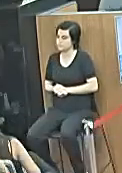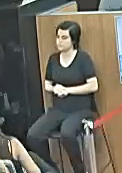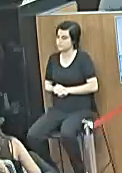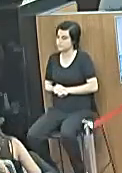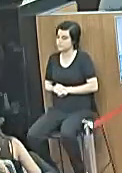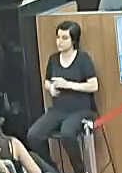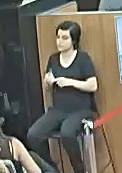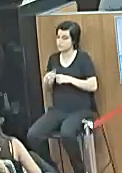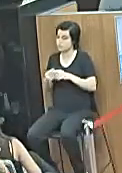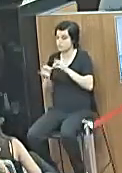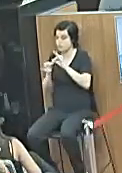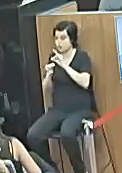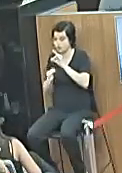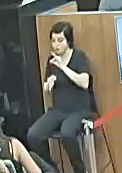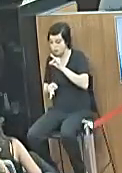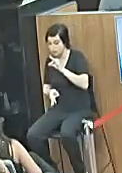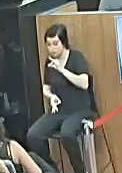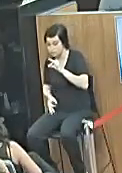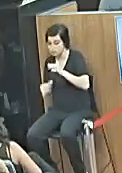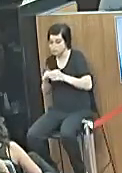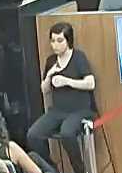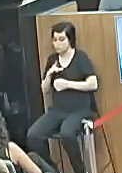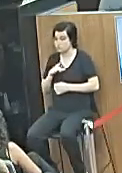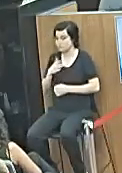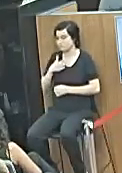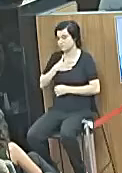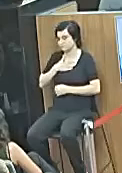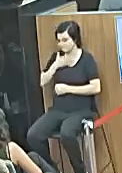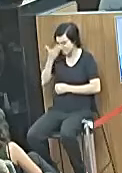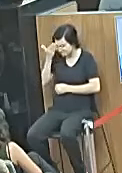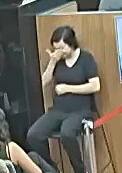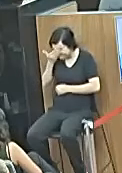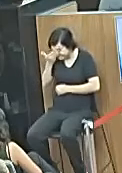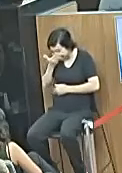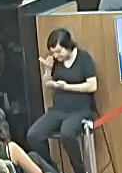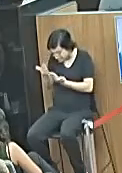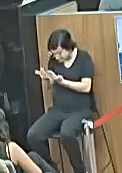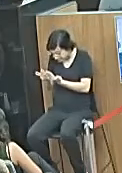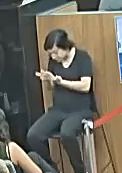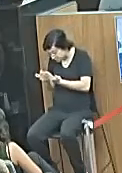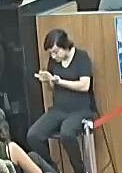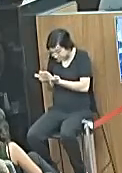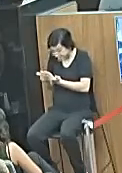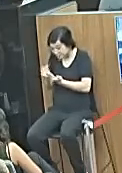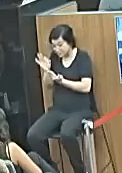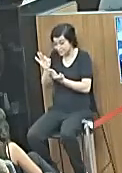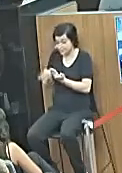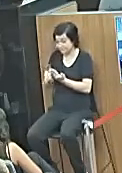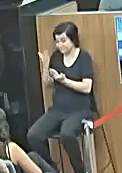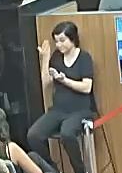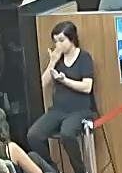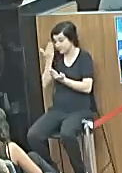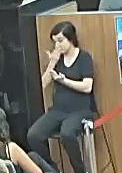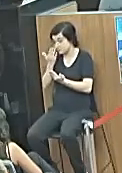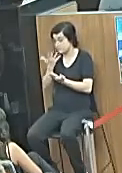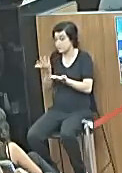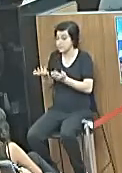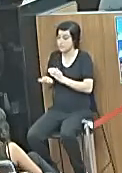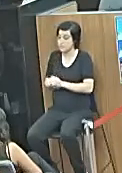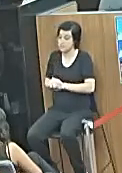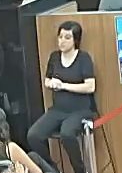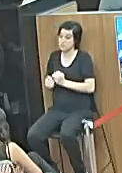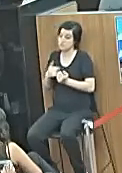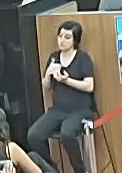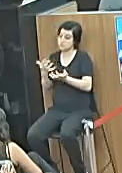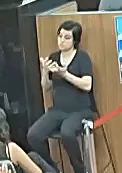além de eu ter minha especificidades que a deficiência visual né procurei fazer o meu melhor e espero a compreensão de